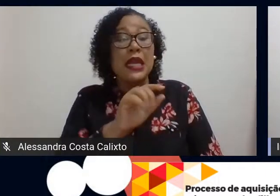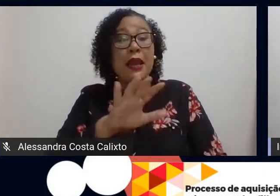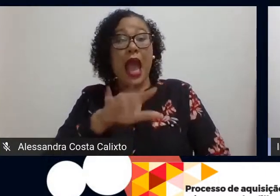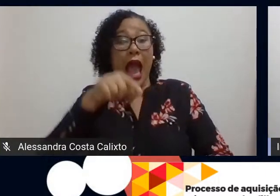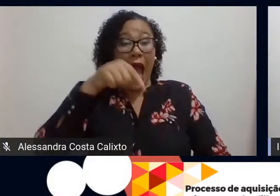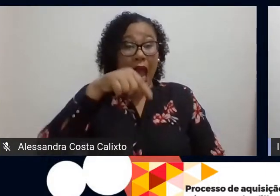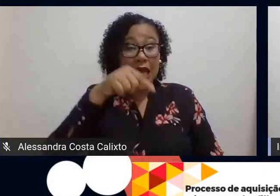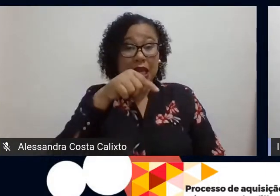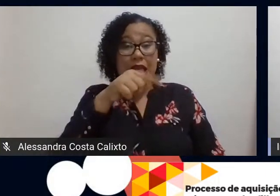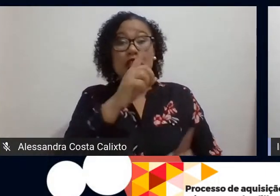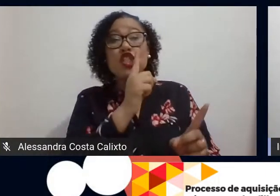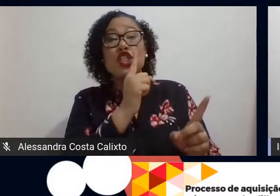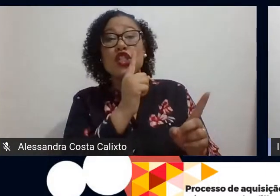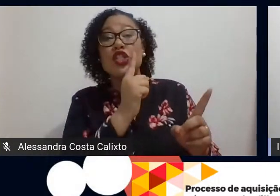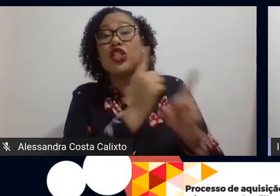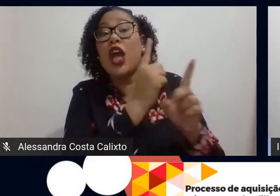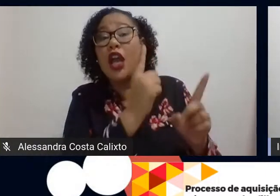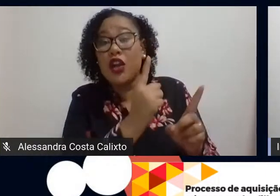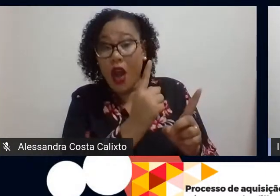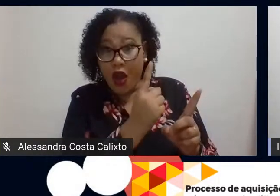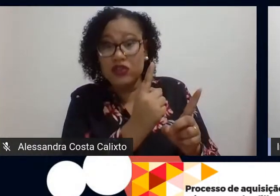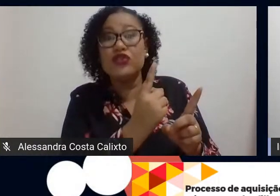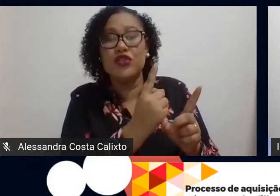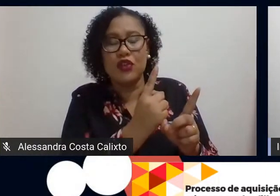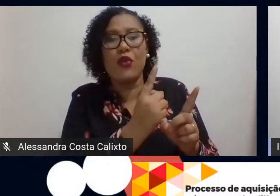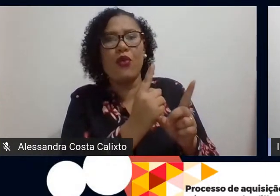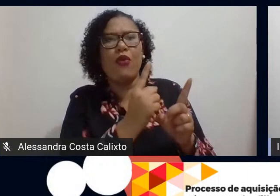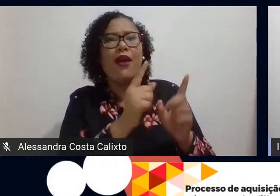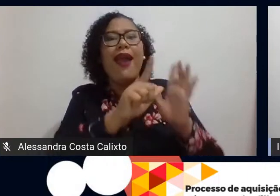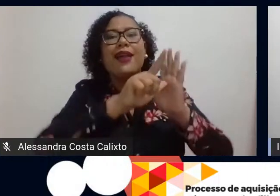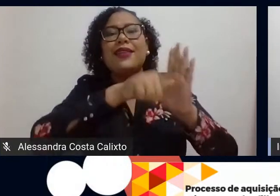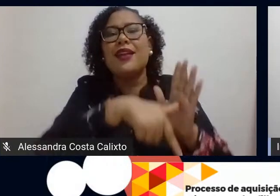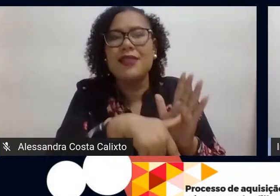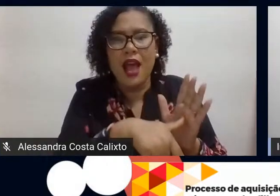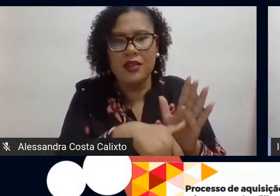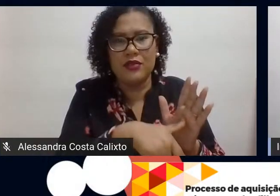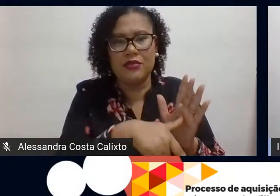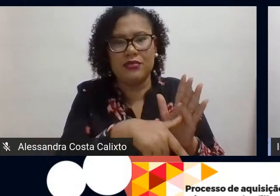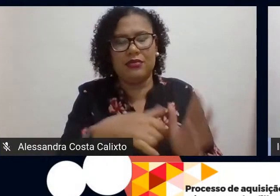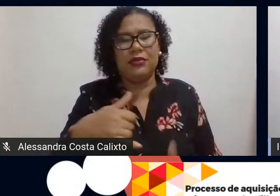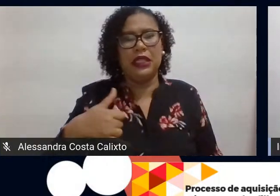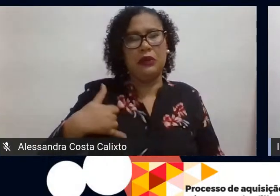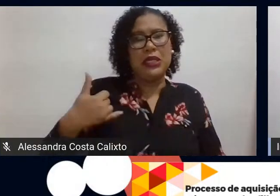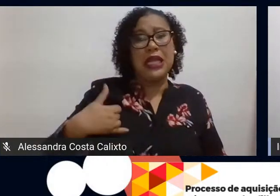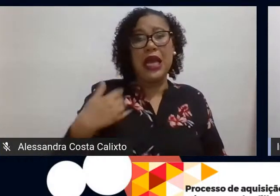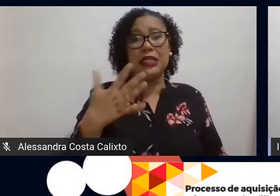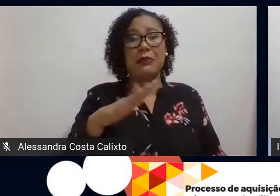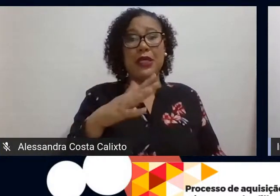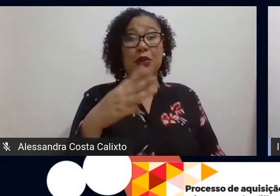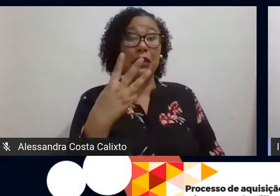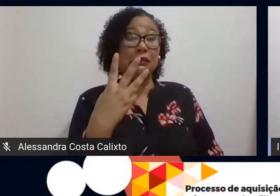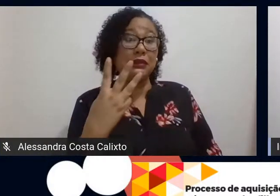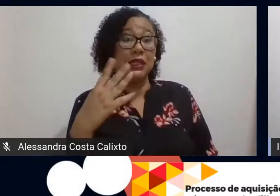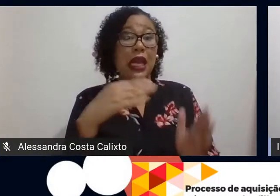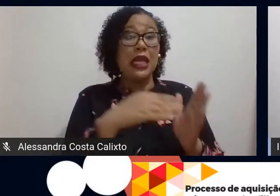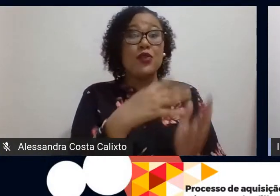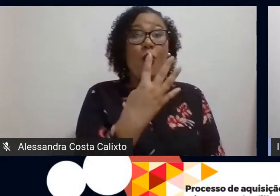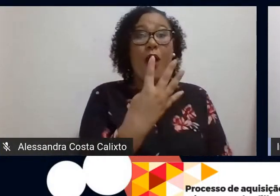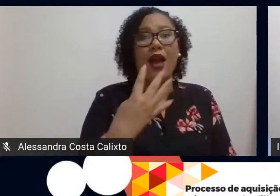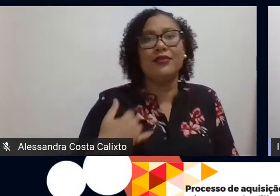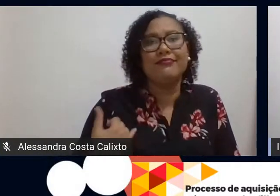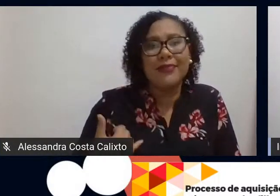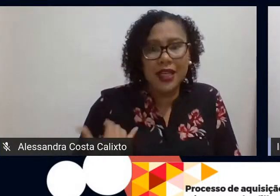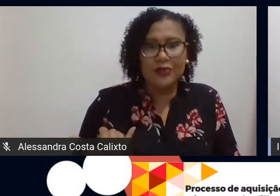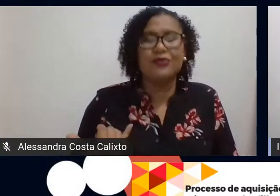você a diagnosticar que o filho é surdo e esse diagnóstico, essa demora, esse